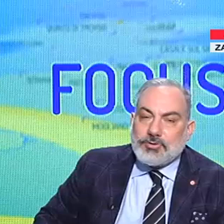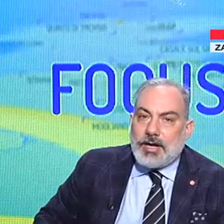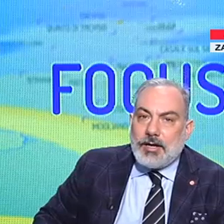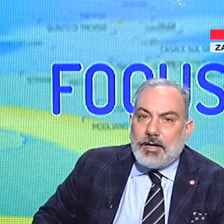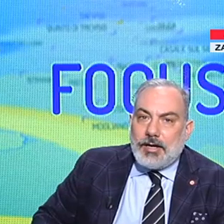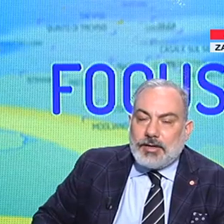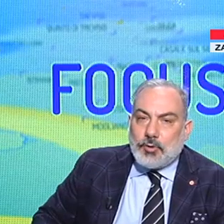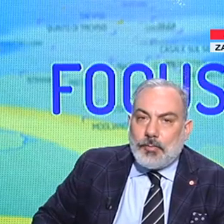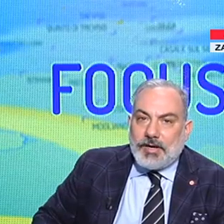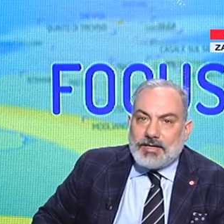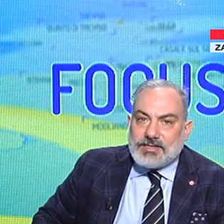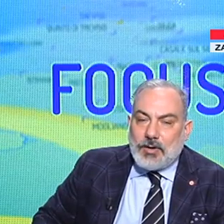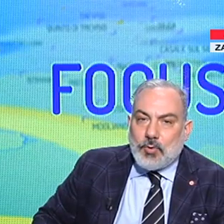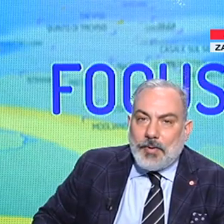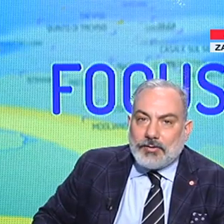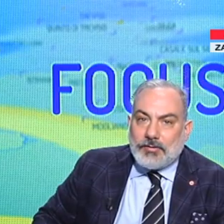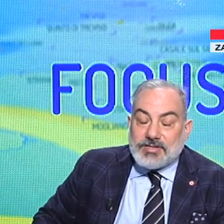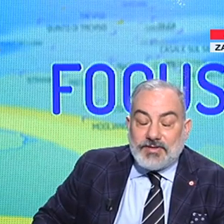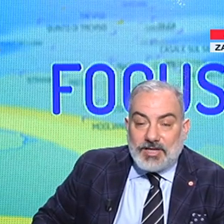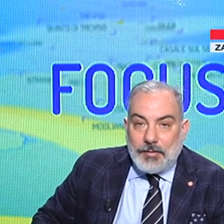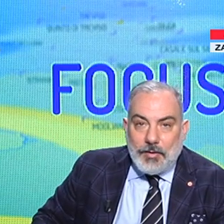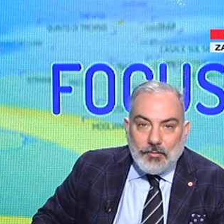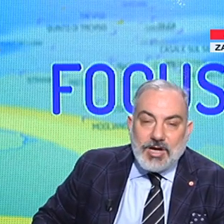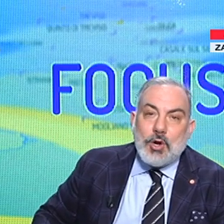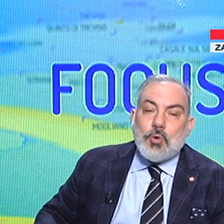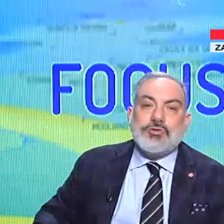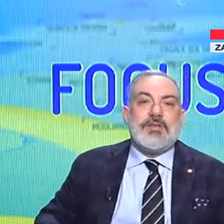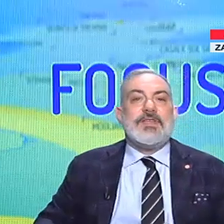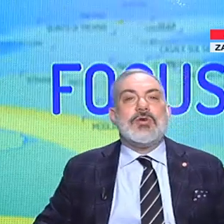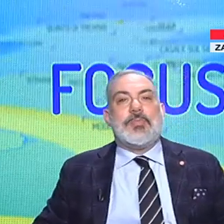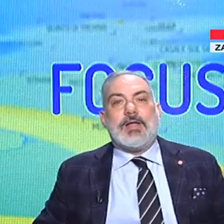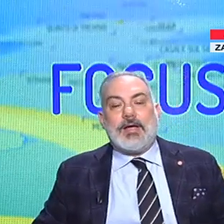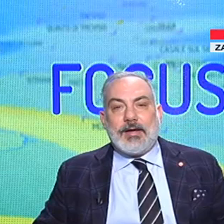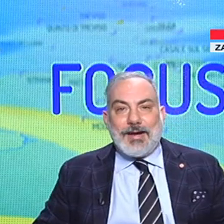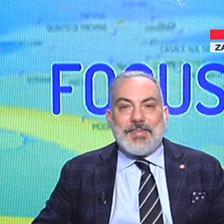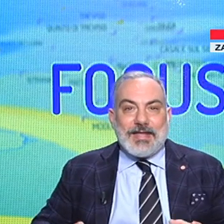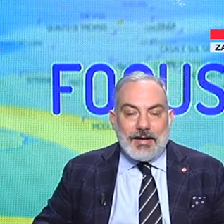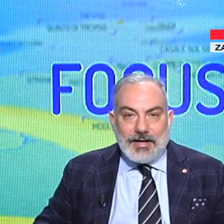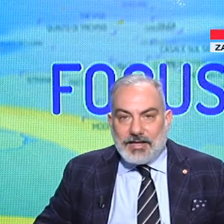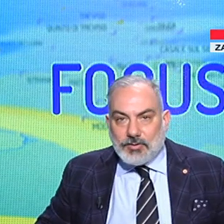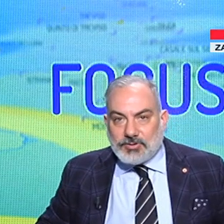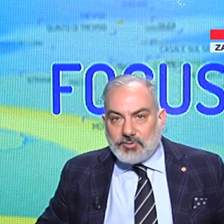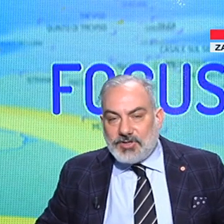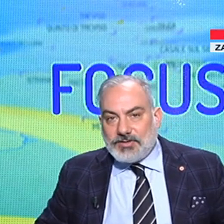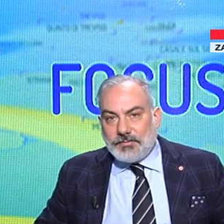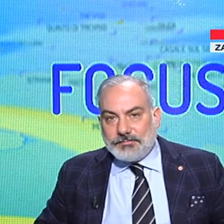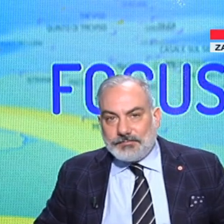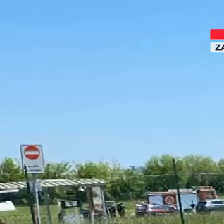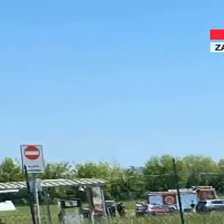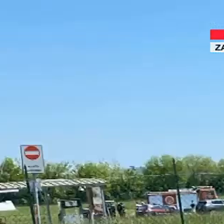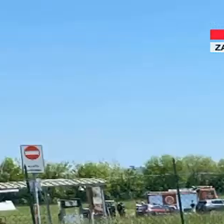tutto alla nostra troupe che si sta occupando di questa vicenda, ma noi abbiamo già un servizio per capire all'inizio cosa è